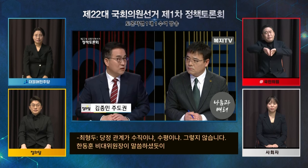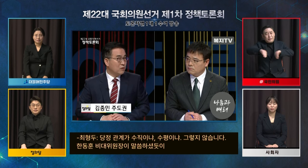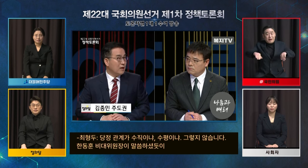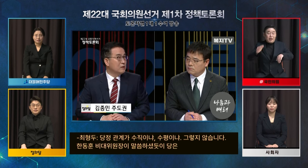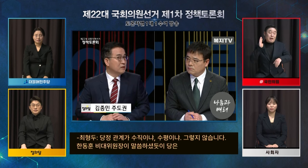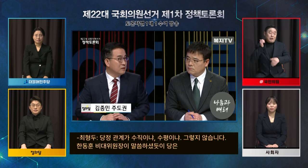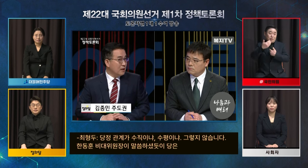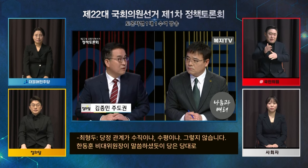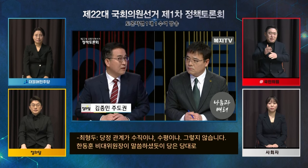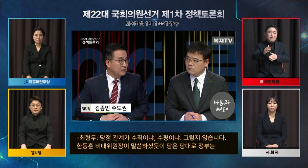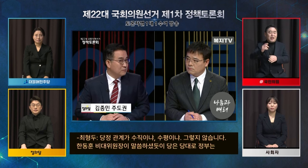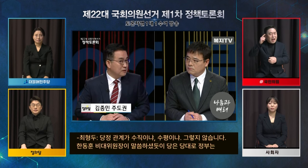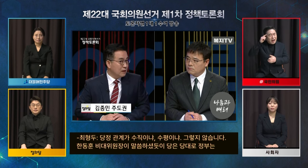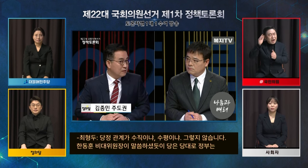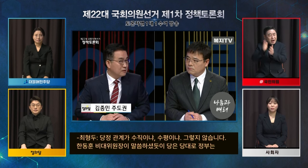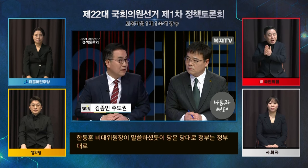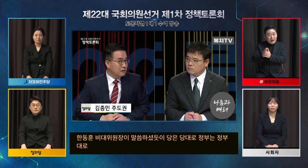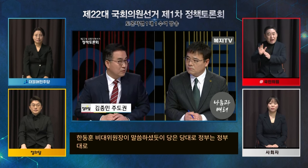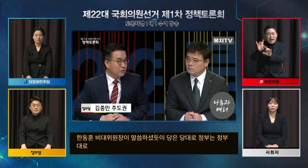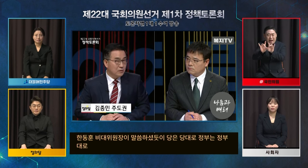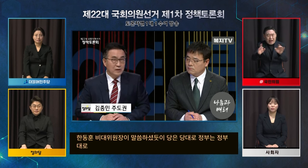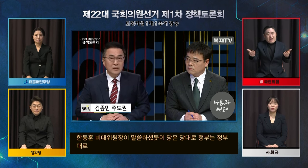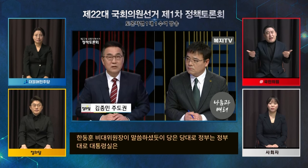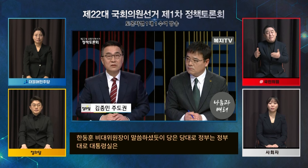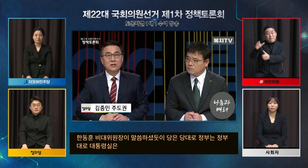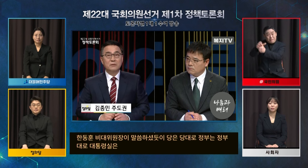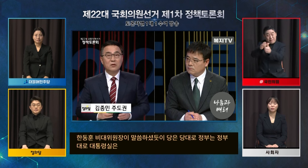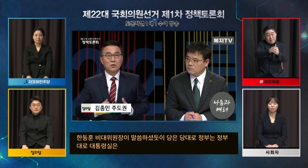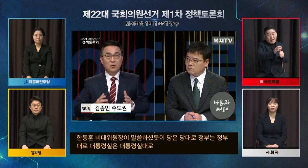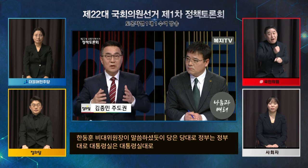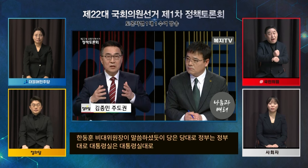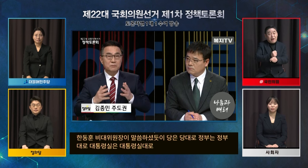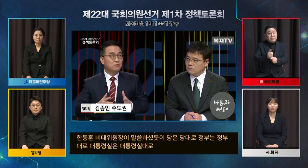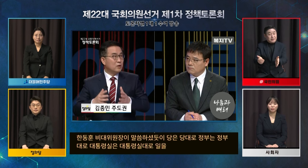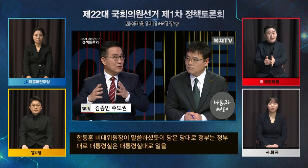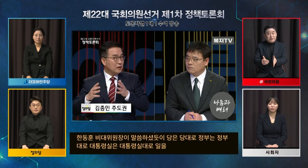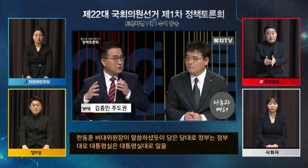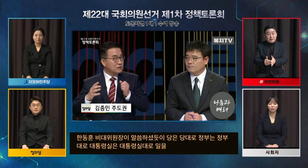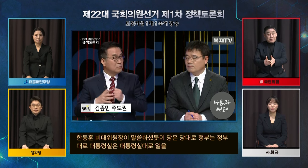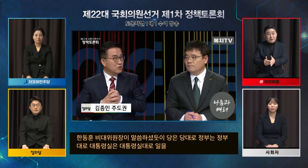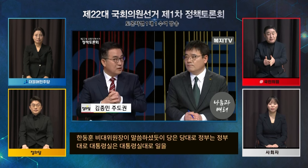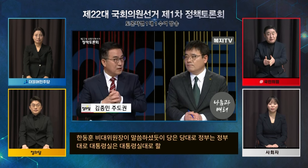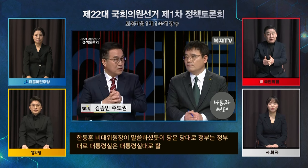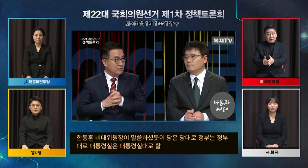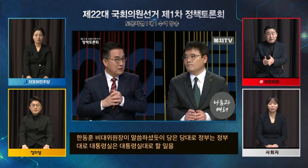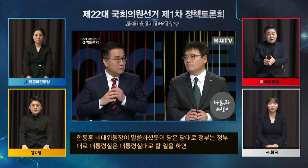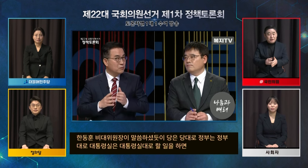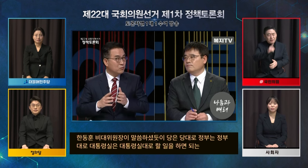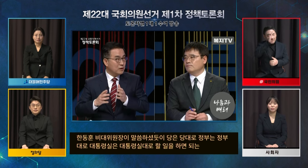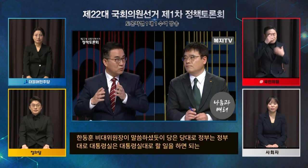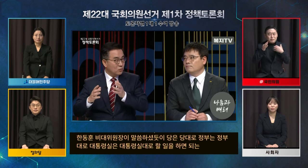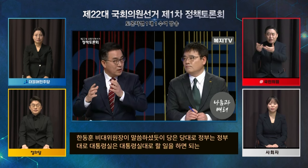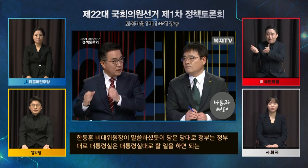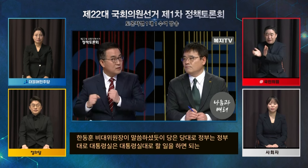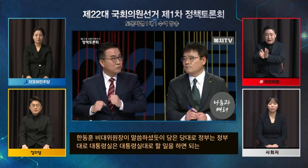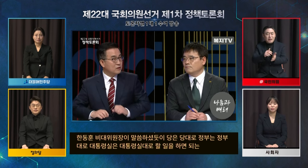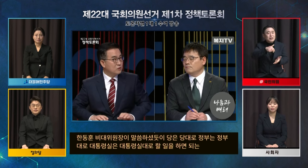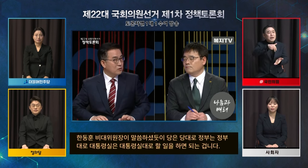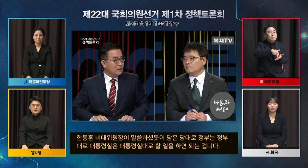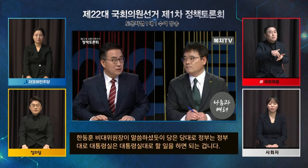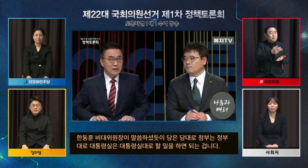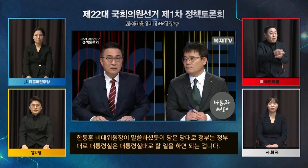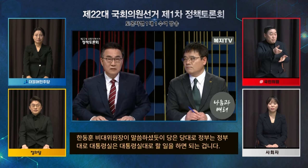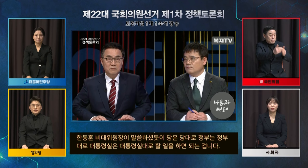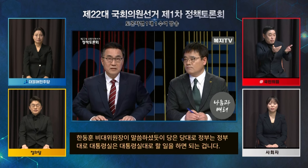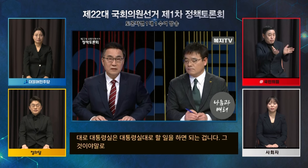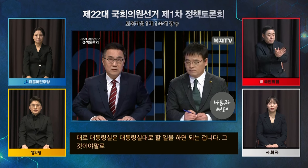대통령실대로 할 일을 하면 되는 겁니다. 그렇게 해야 되고요. 그것이야말로 입법부와 같은 정부 여당이지만 입법부와 또 행정부가